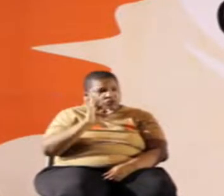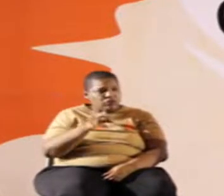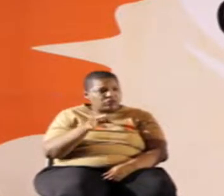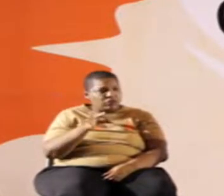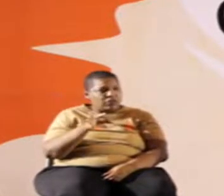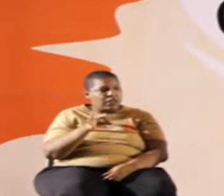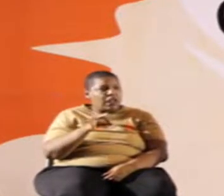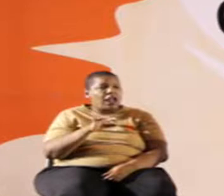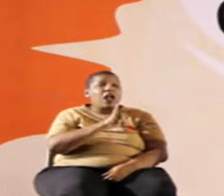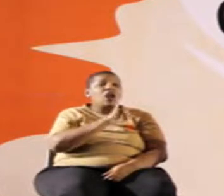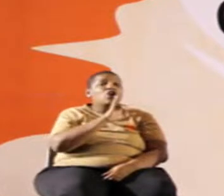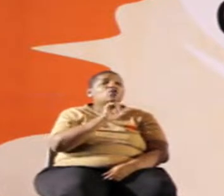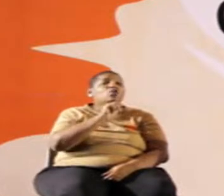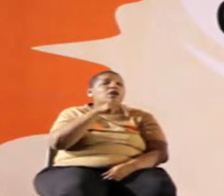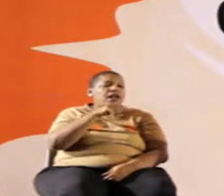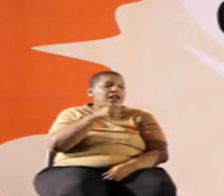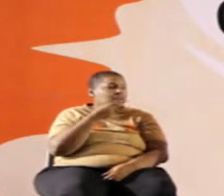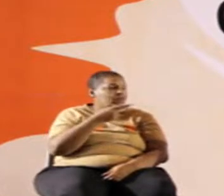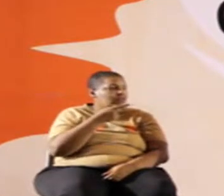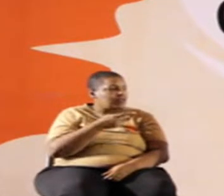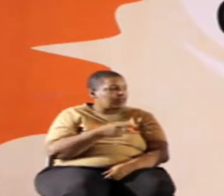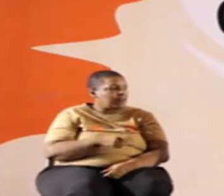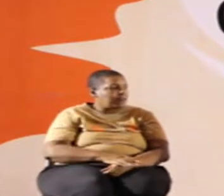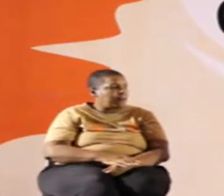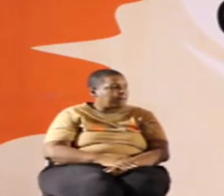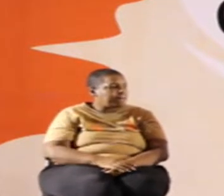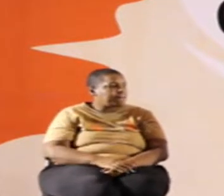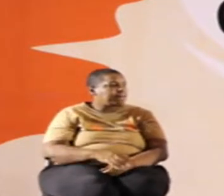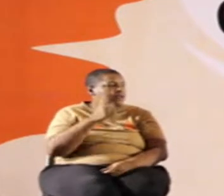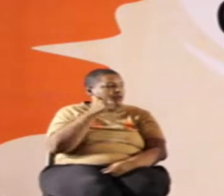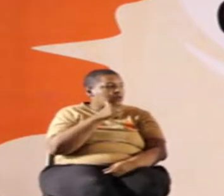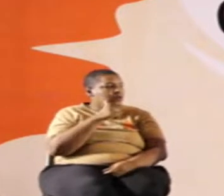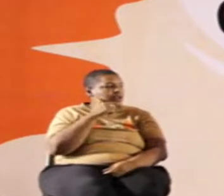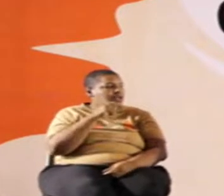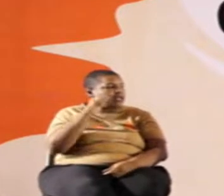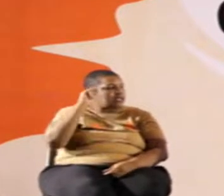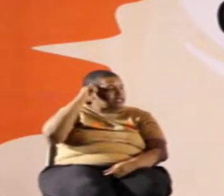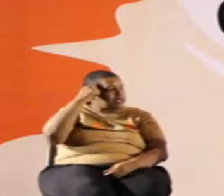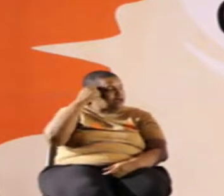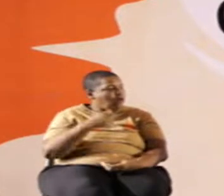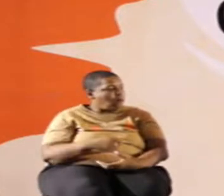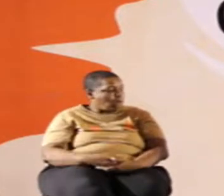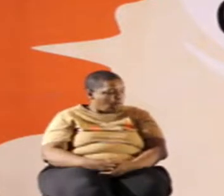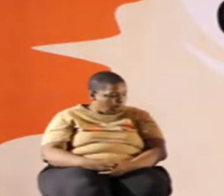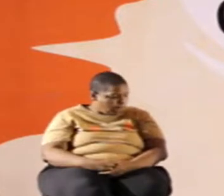Aí Juliana fala, né, das mulheres negras, não é?